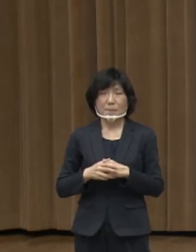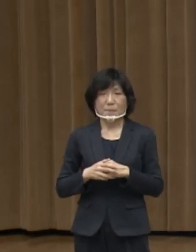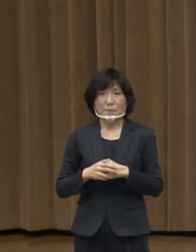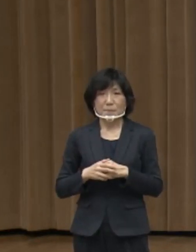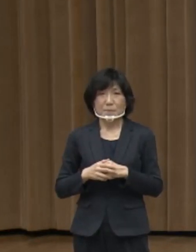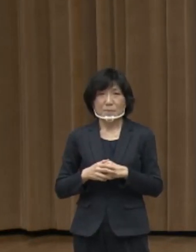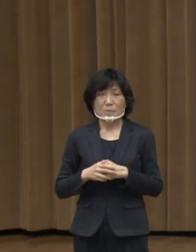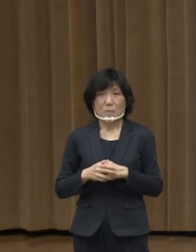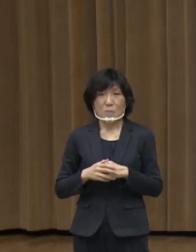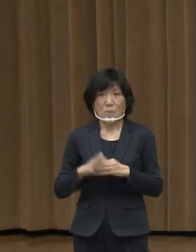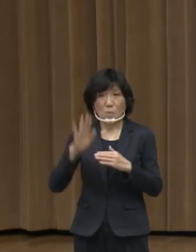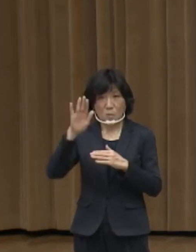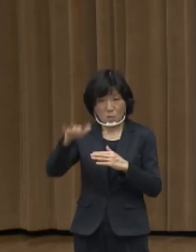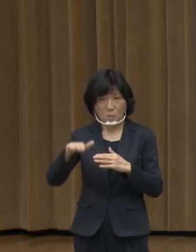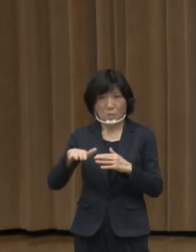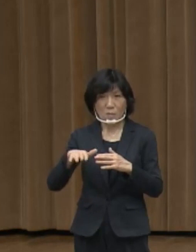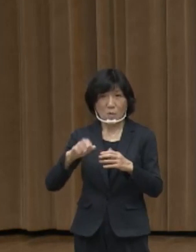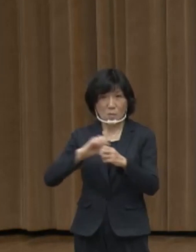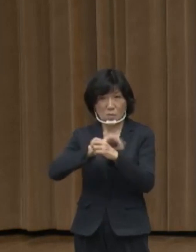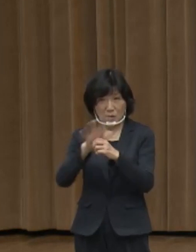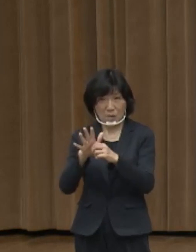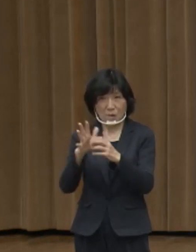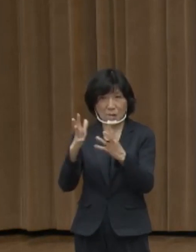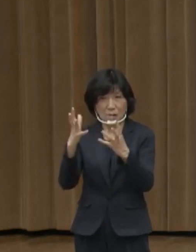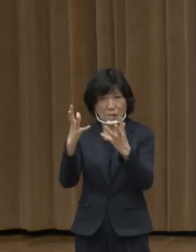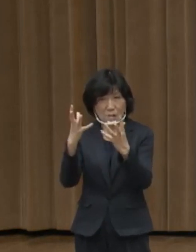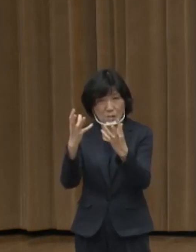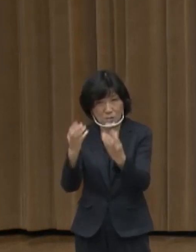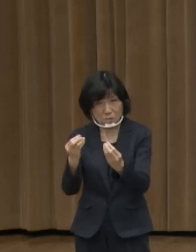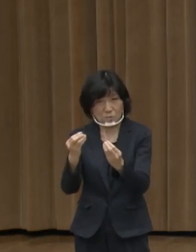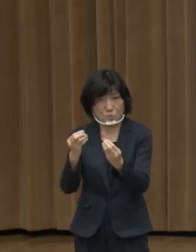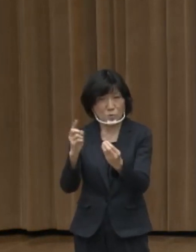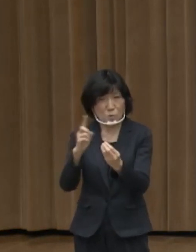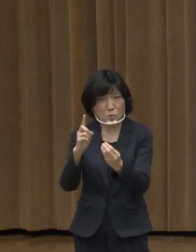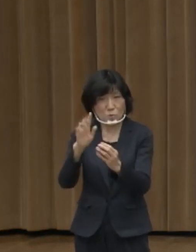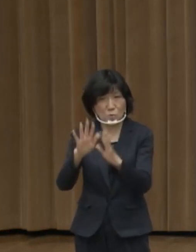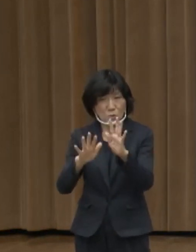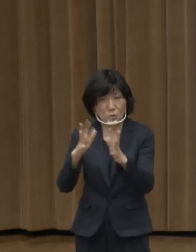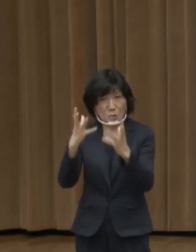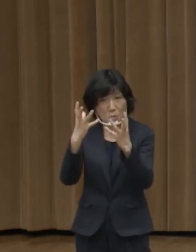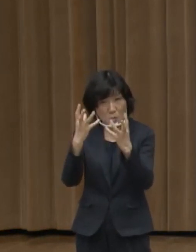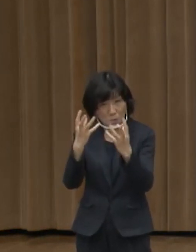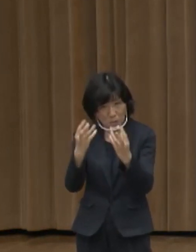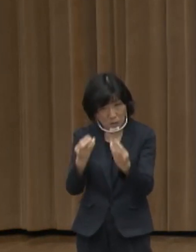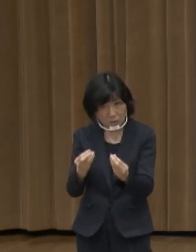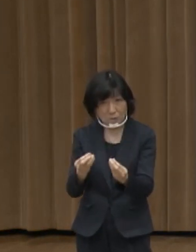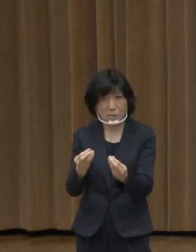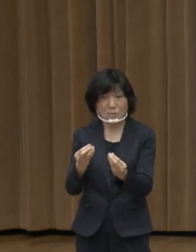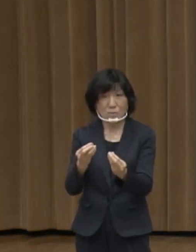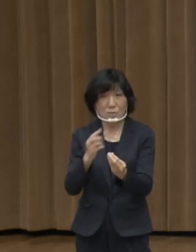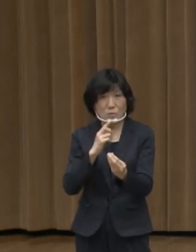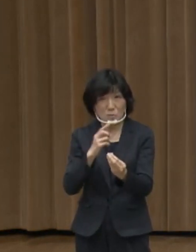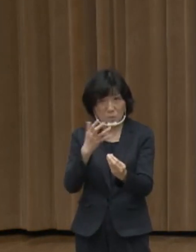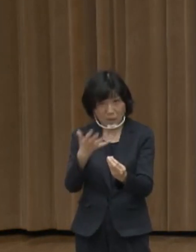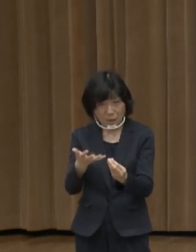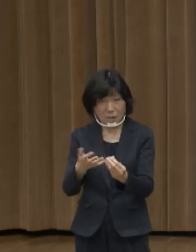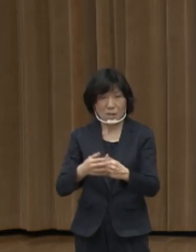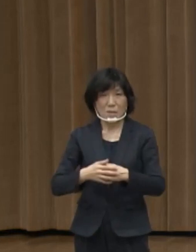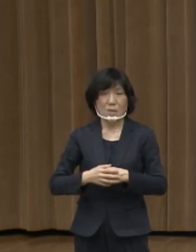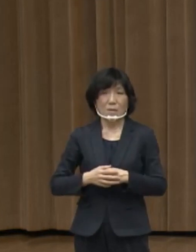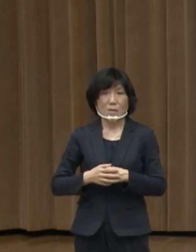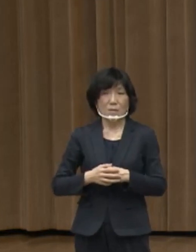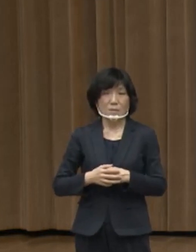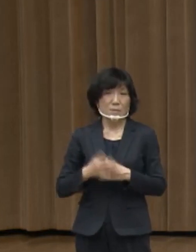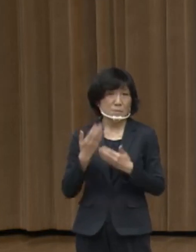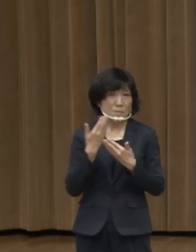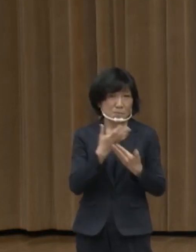ました。で、具体的にこの収束というのはですねどういった状況をもってコロナの収束とするのかそのあたりについ